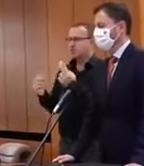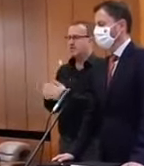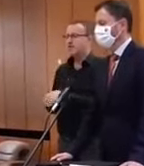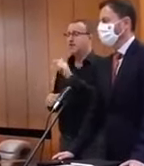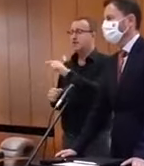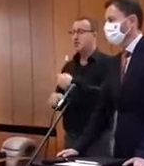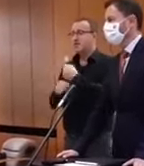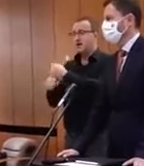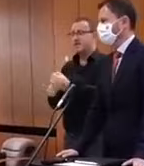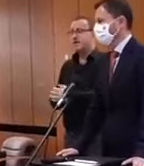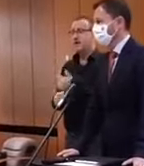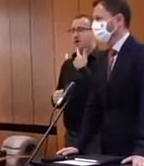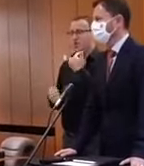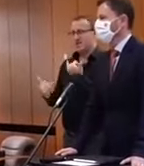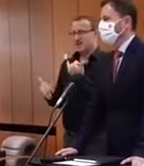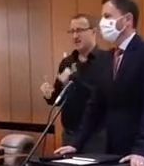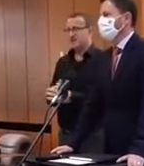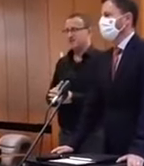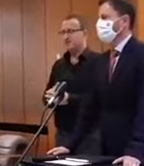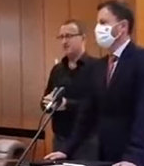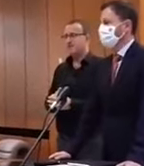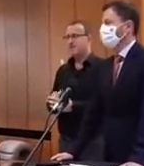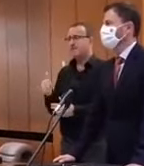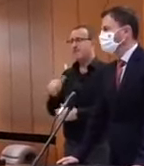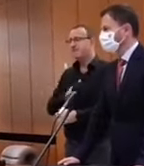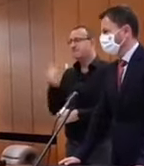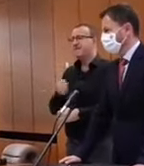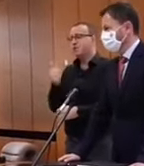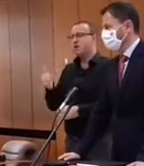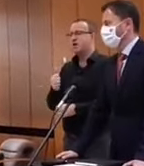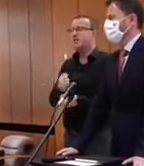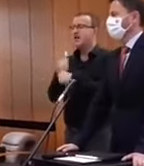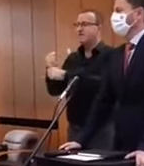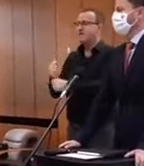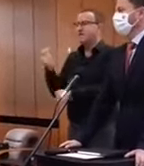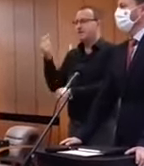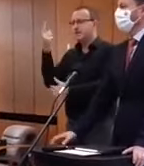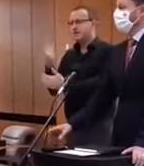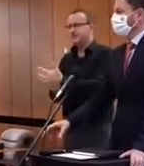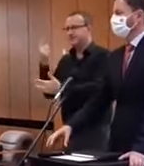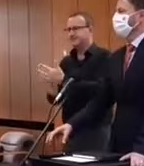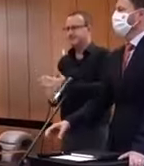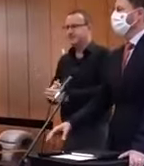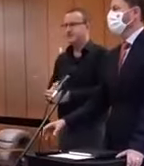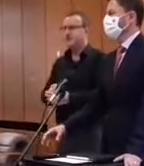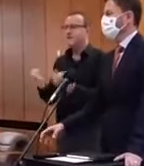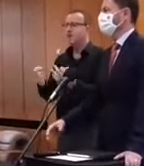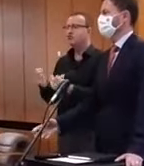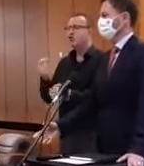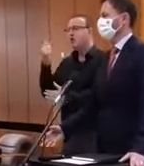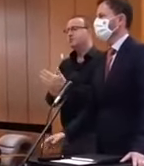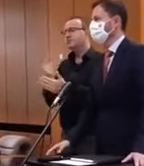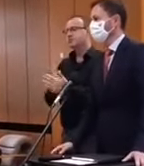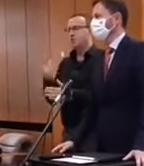A tento návrh, tak ako je teraz postavený, určite v prvé roky je deficit. Ale tak zase to, že niečo je